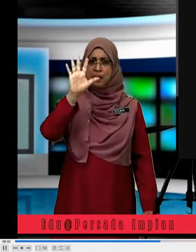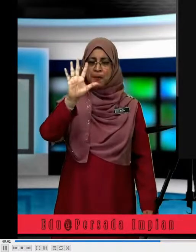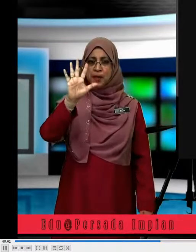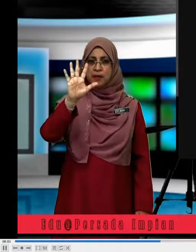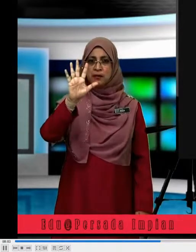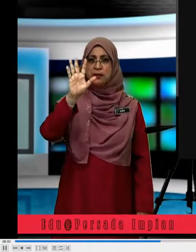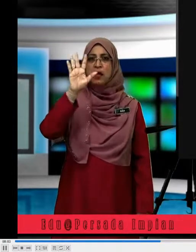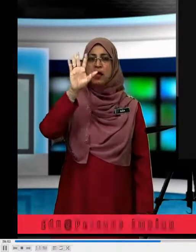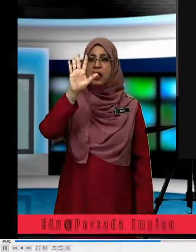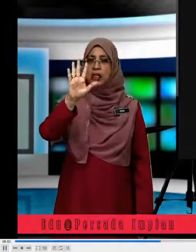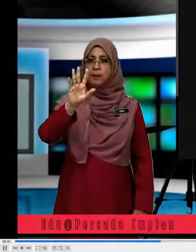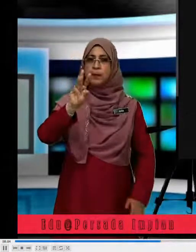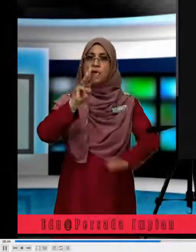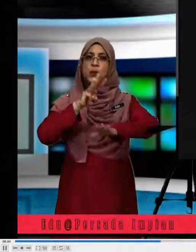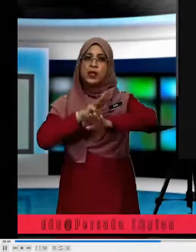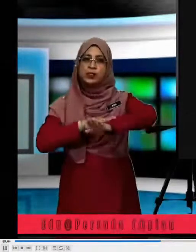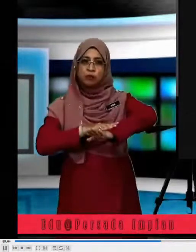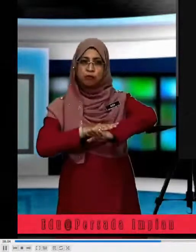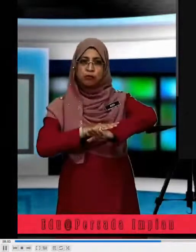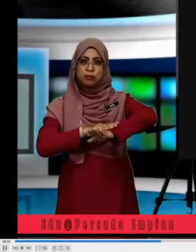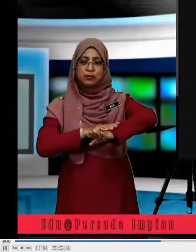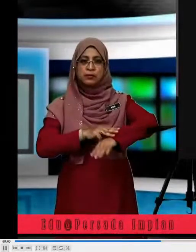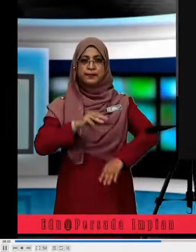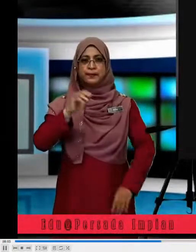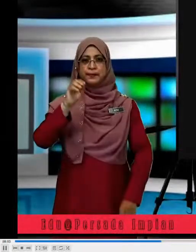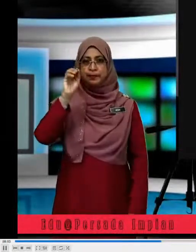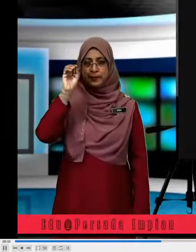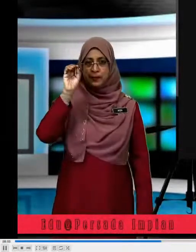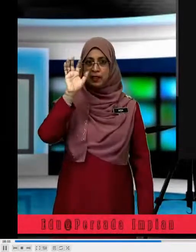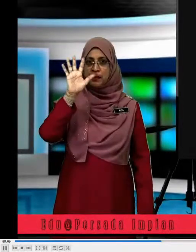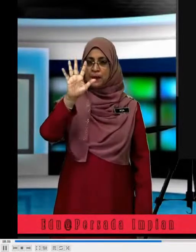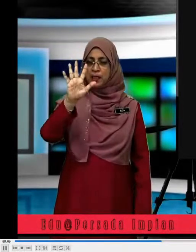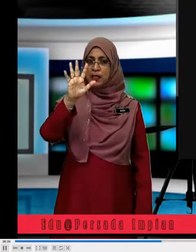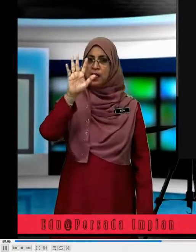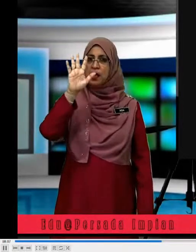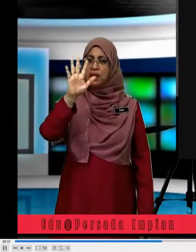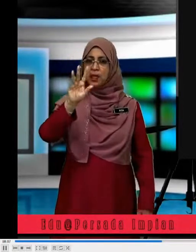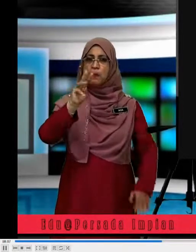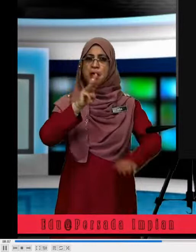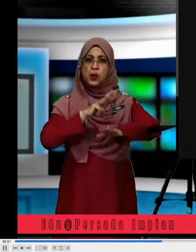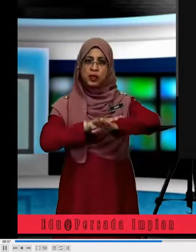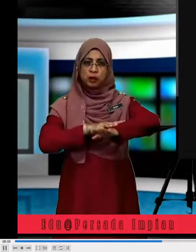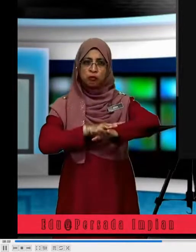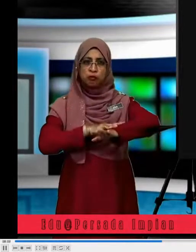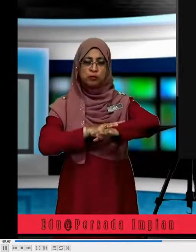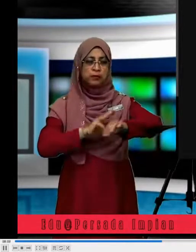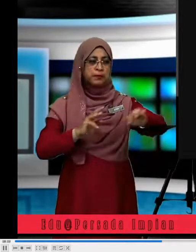255 waktu lima lima waktu